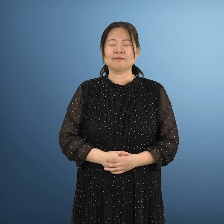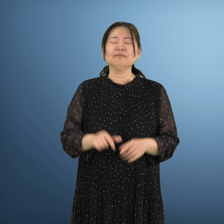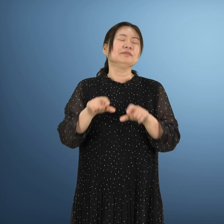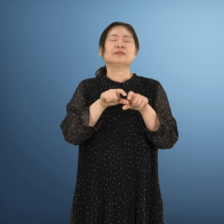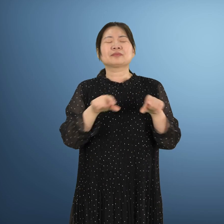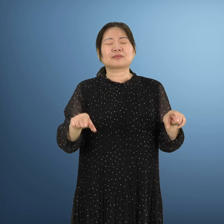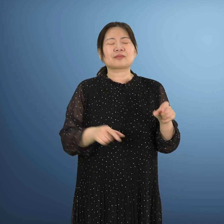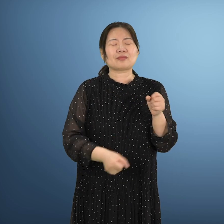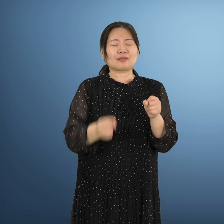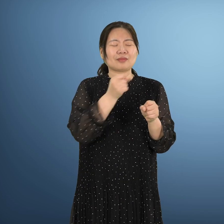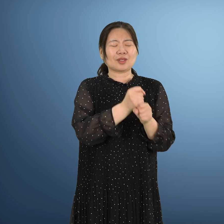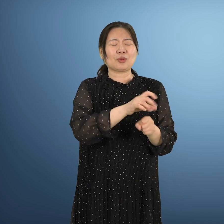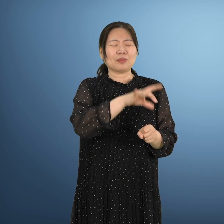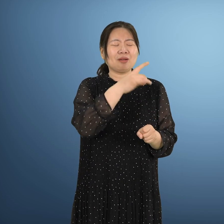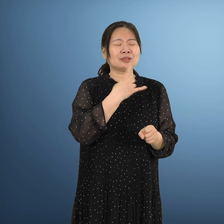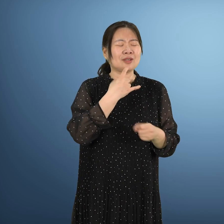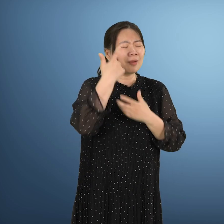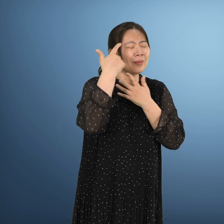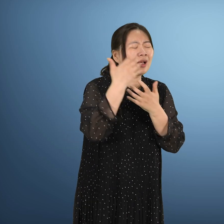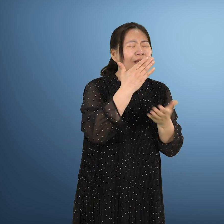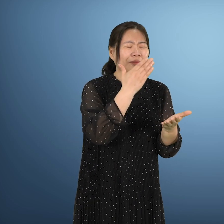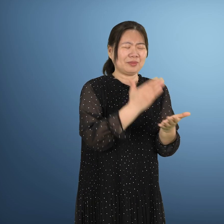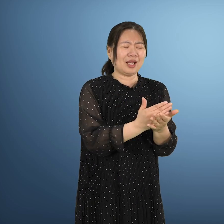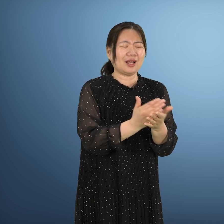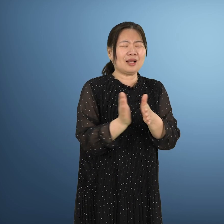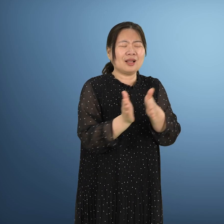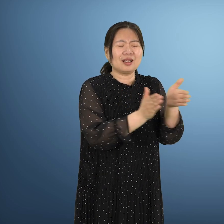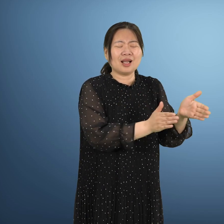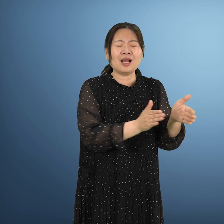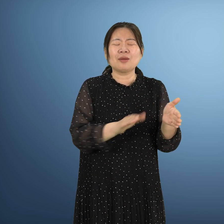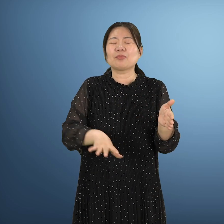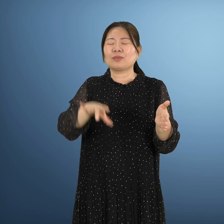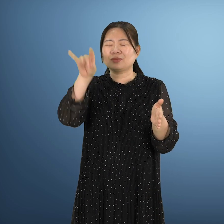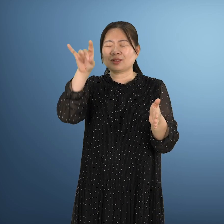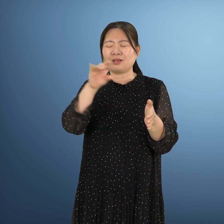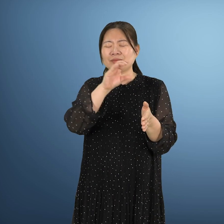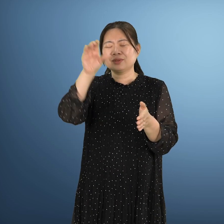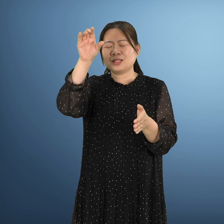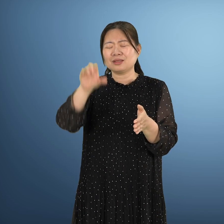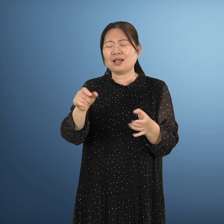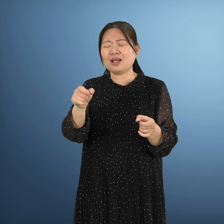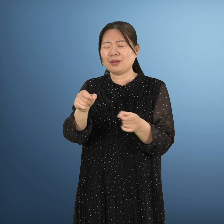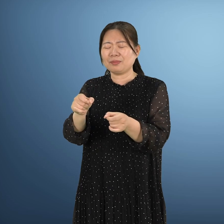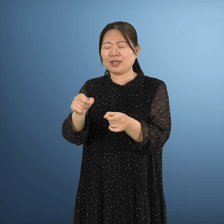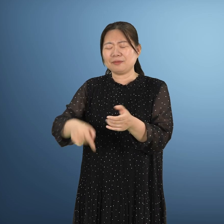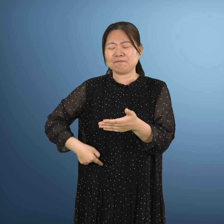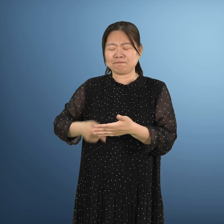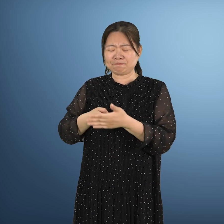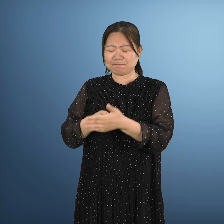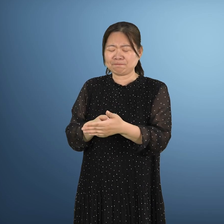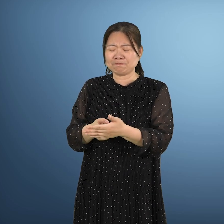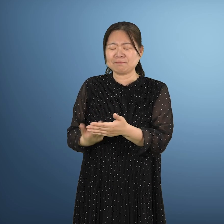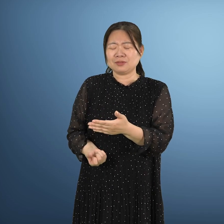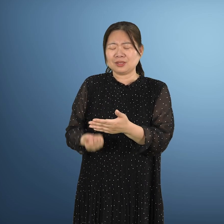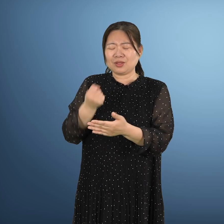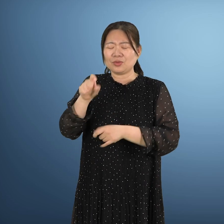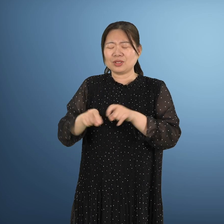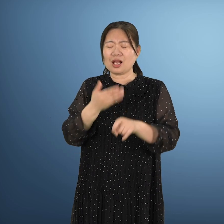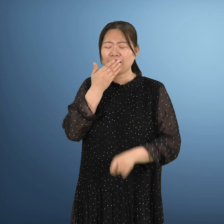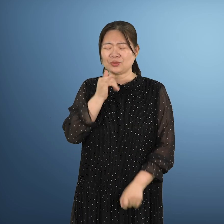일상으로의 회복이 아니라 십자가 앞으로 한 걸음 한 걸음 뚝심을 가지고